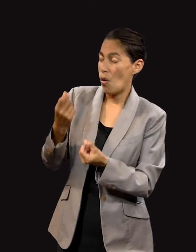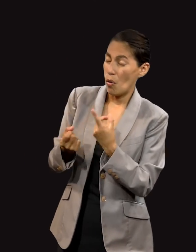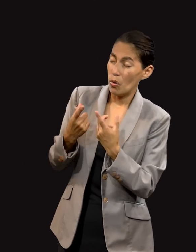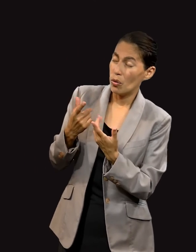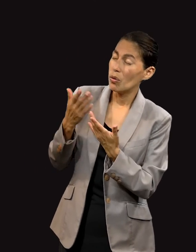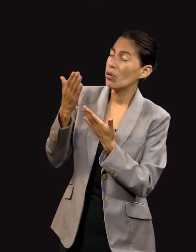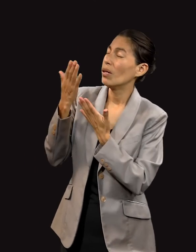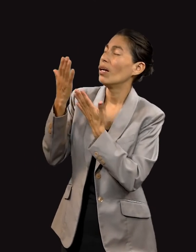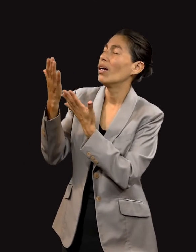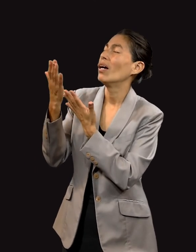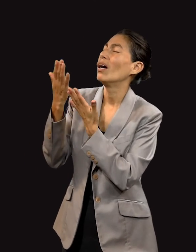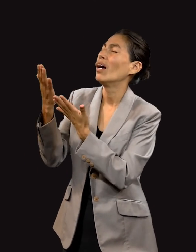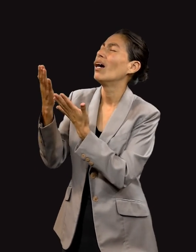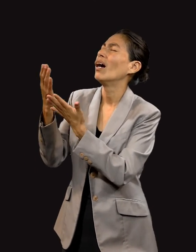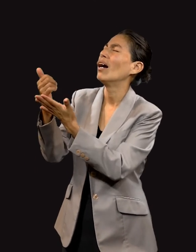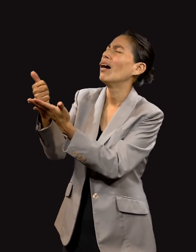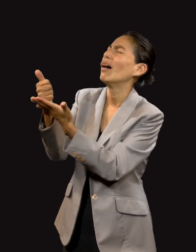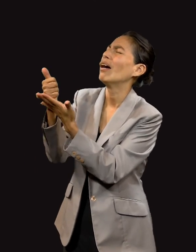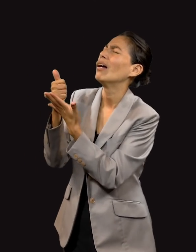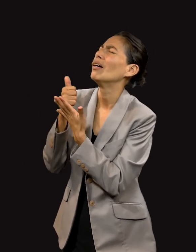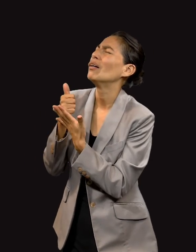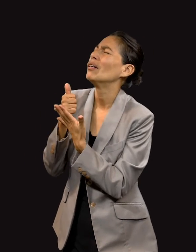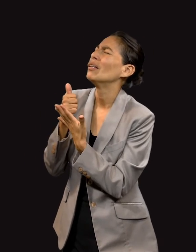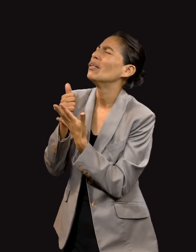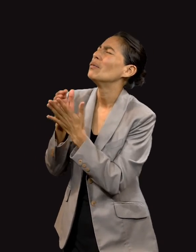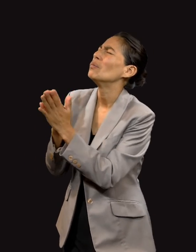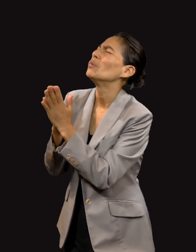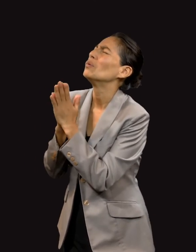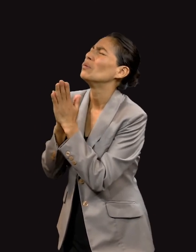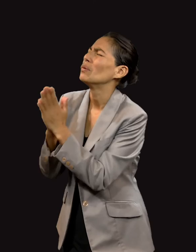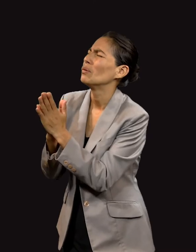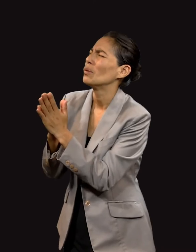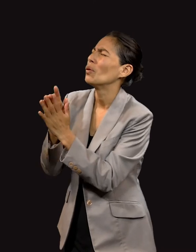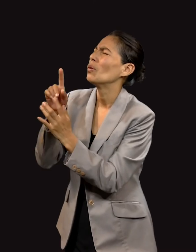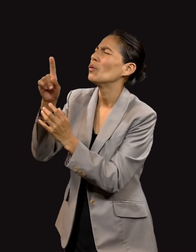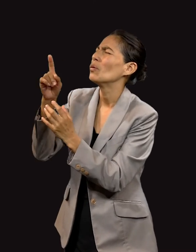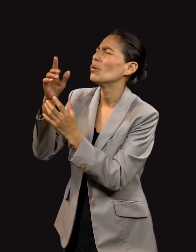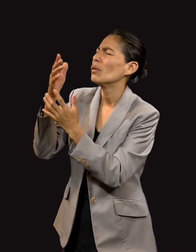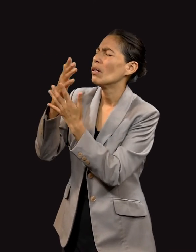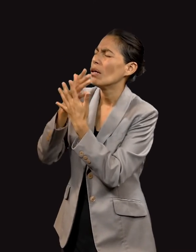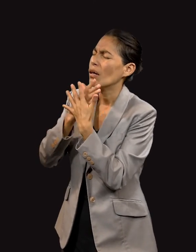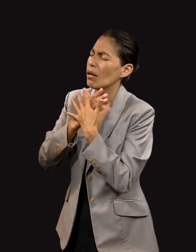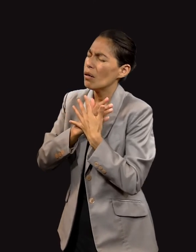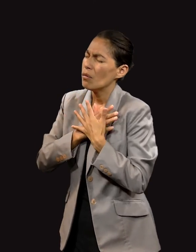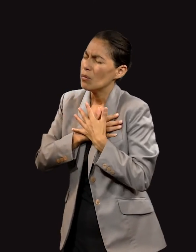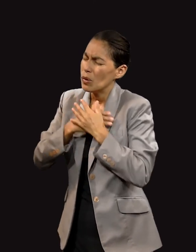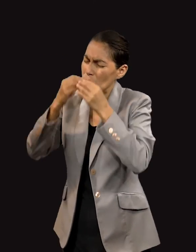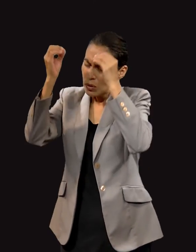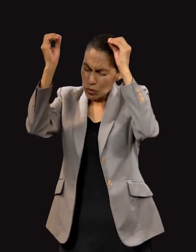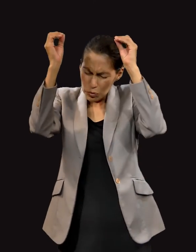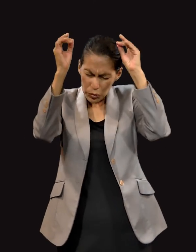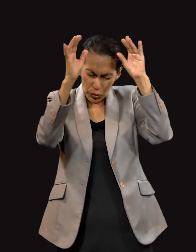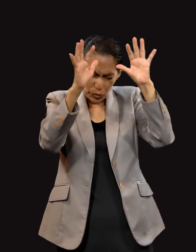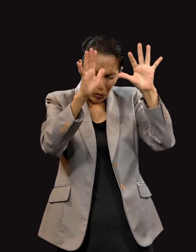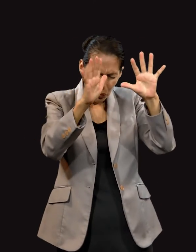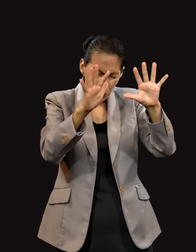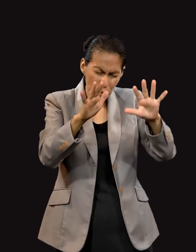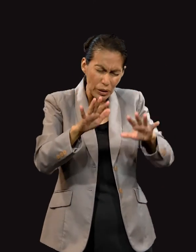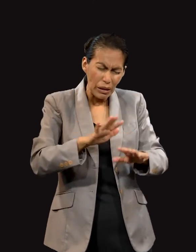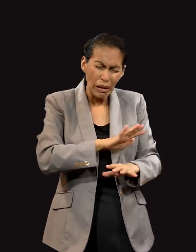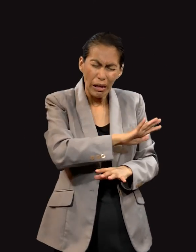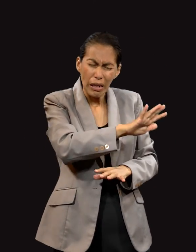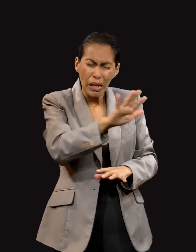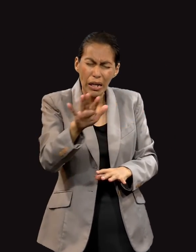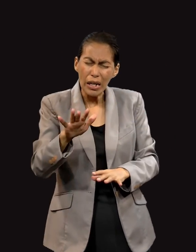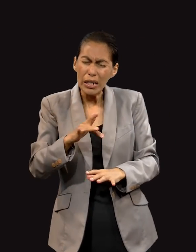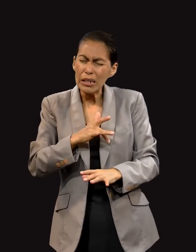de tus hijos que clama a ti por auxilio, por ayuda, Señor. Amén. Llénalos de tu amor y que en todo momento,